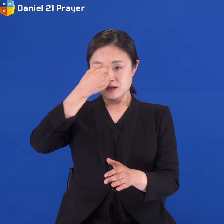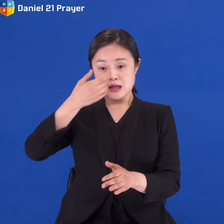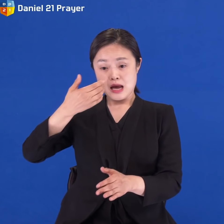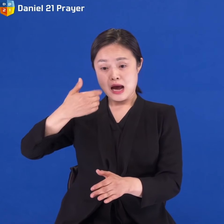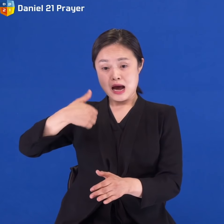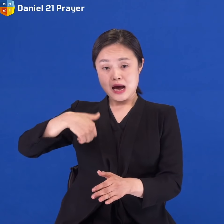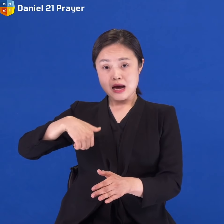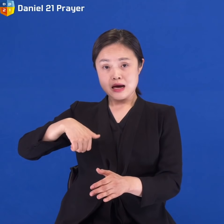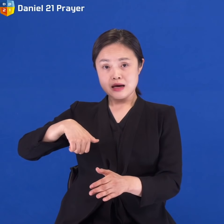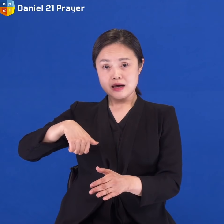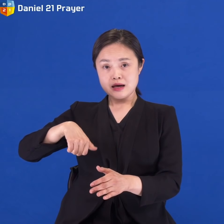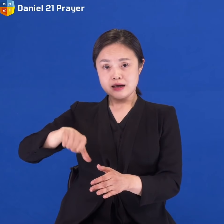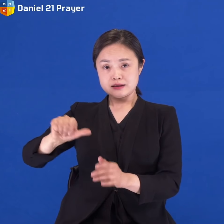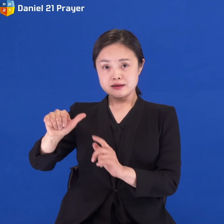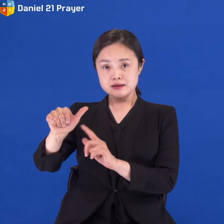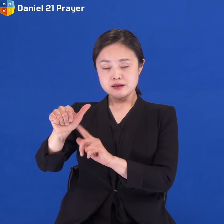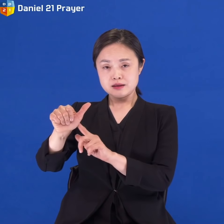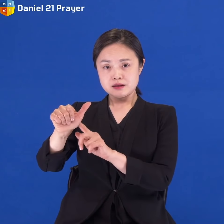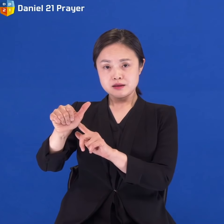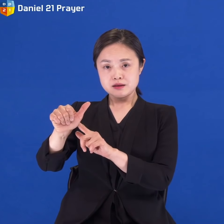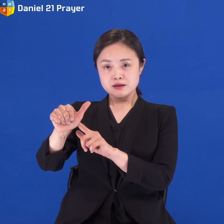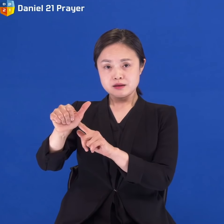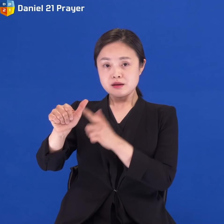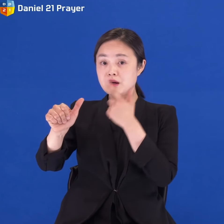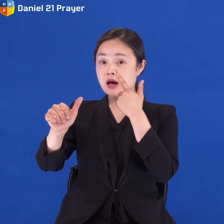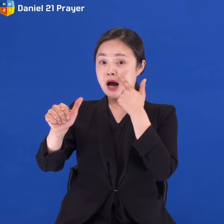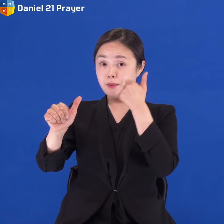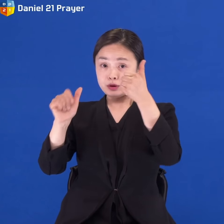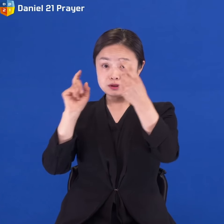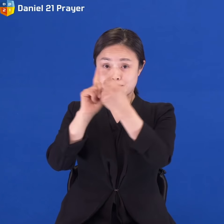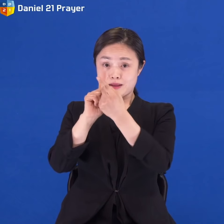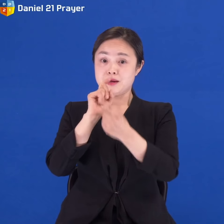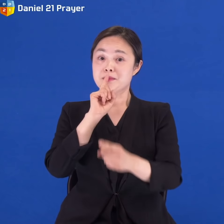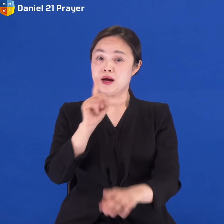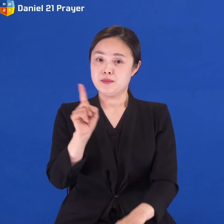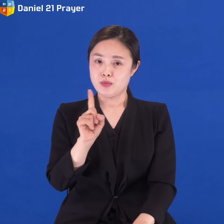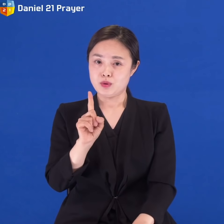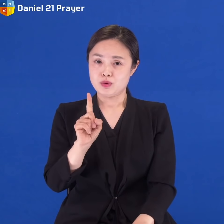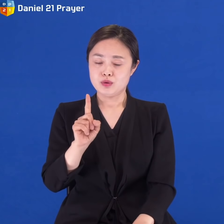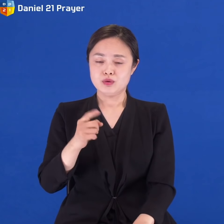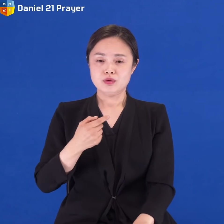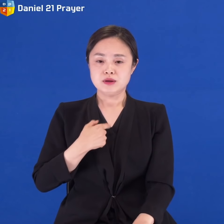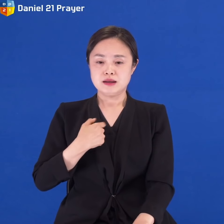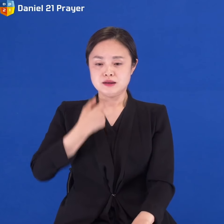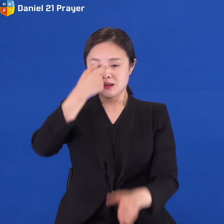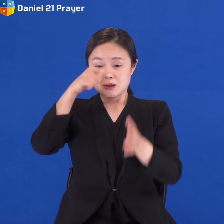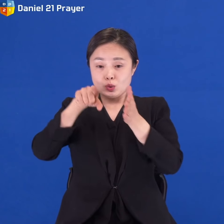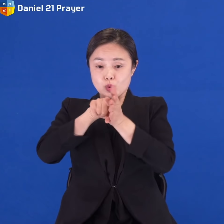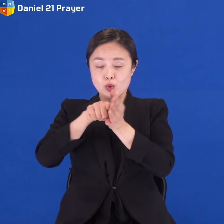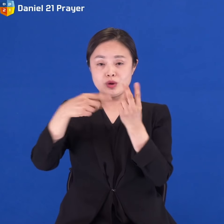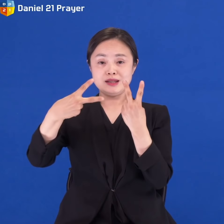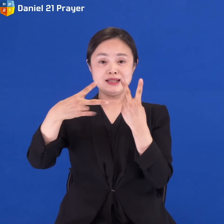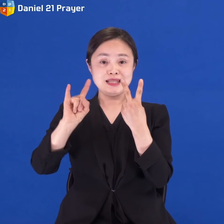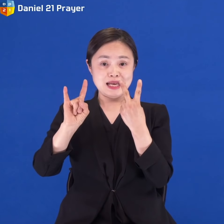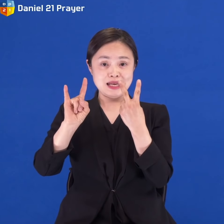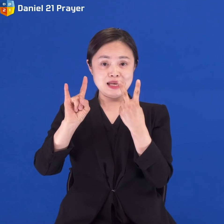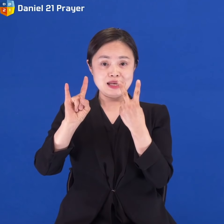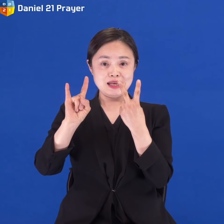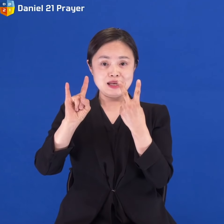나는 예수를 믿지 않아. 나는 인생사가 이렇게